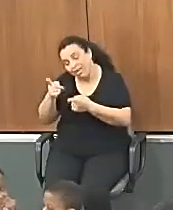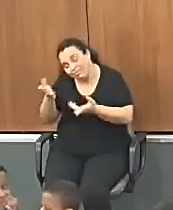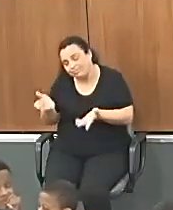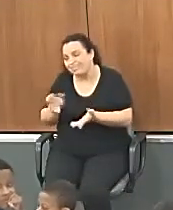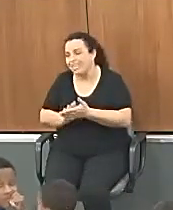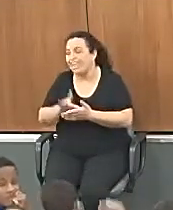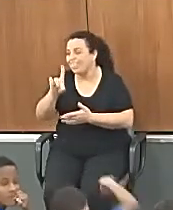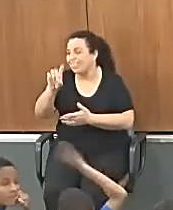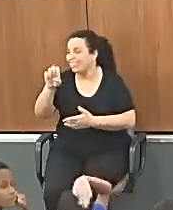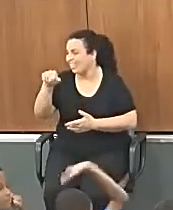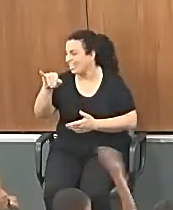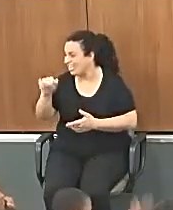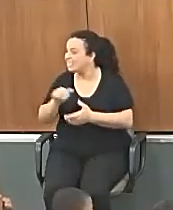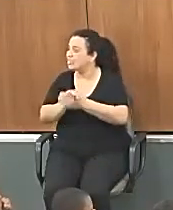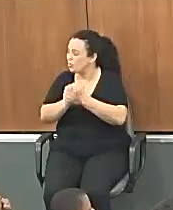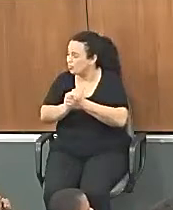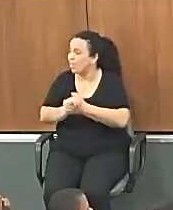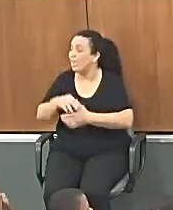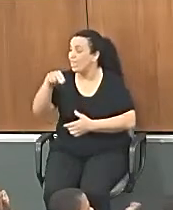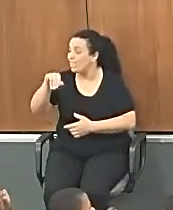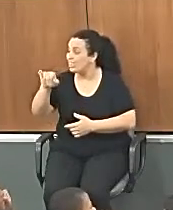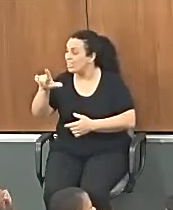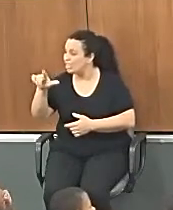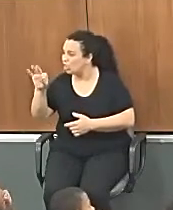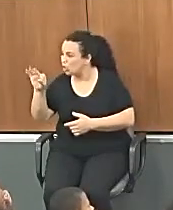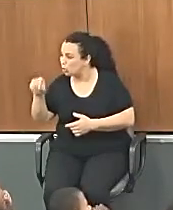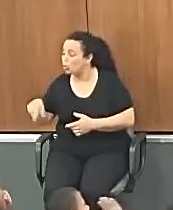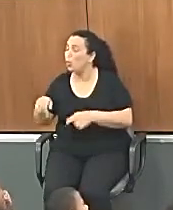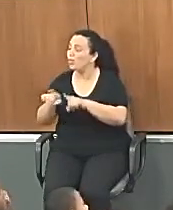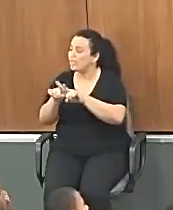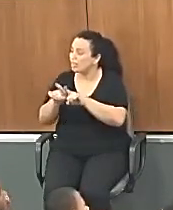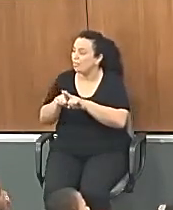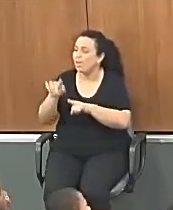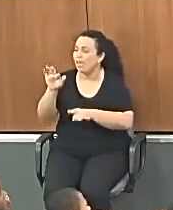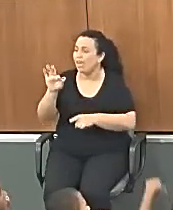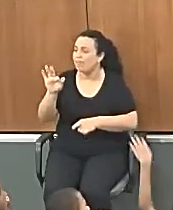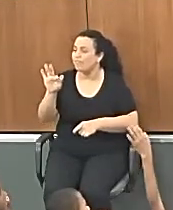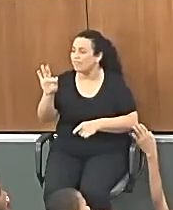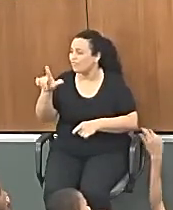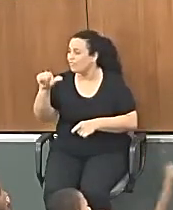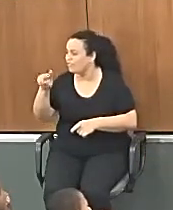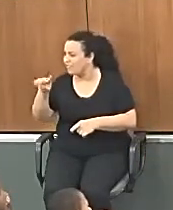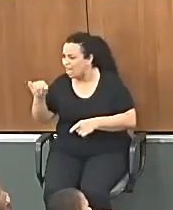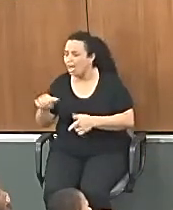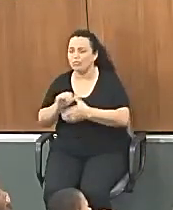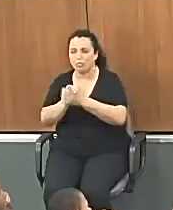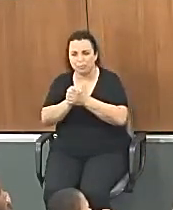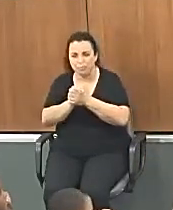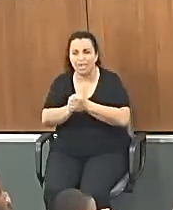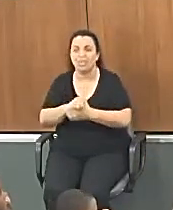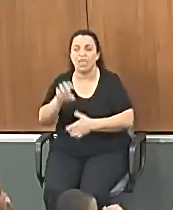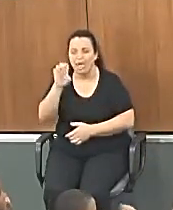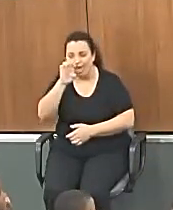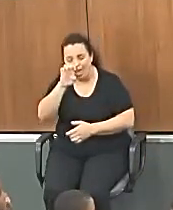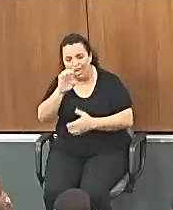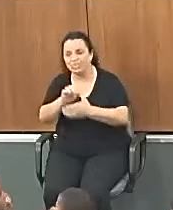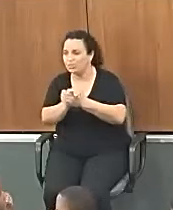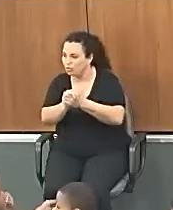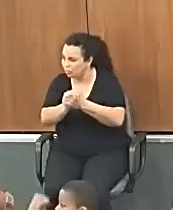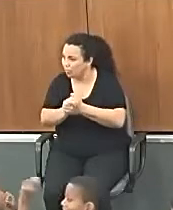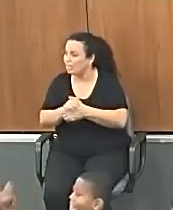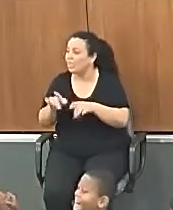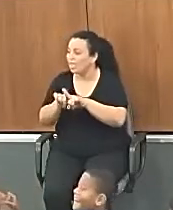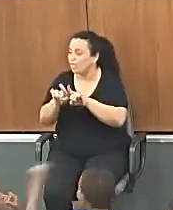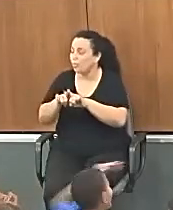representações da sociedade dos surdos o flávio e cumprimento a édina também já disse o marcelo brito é o diretor também